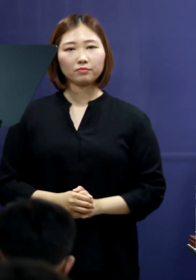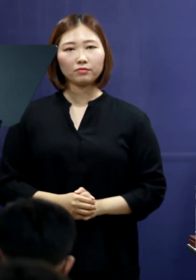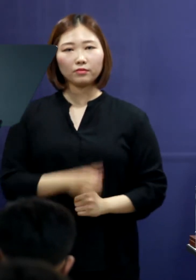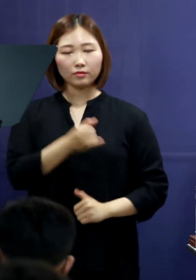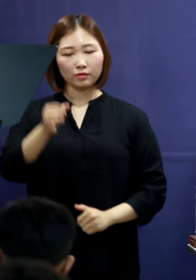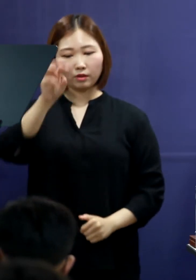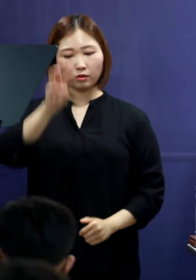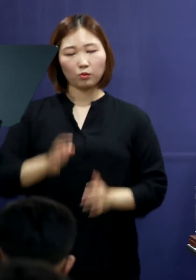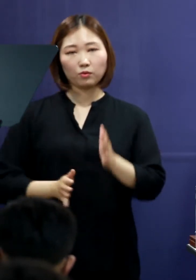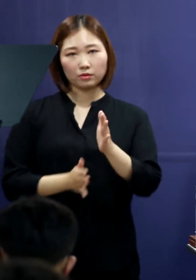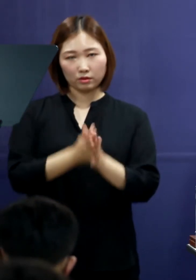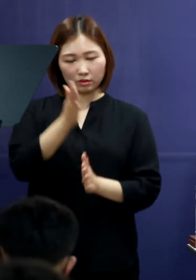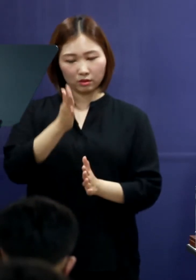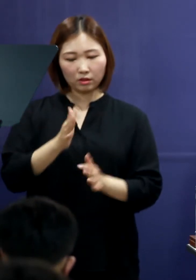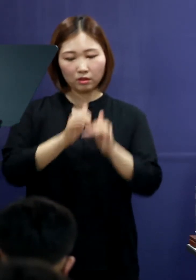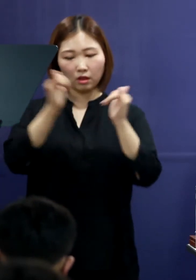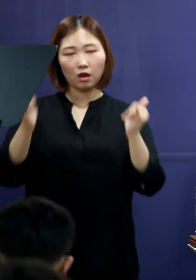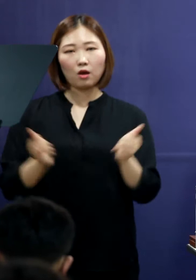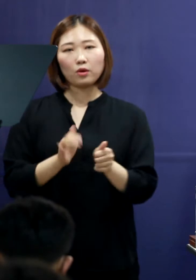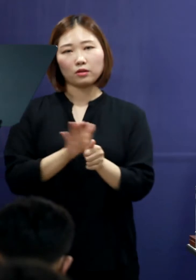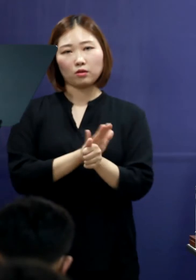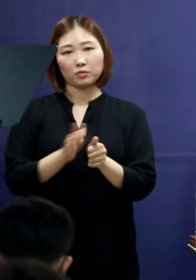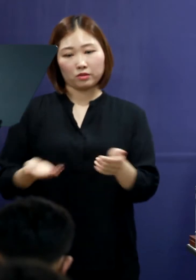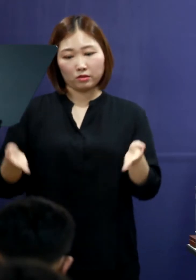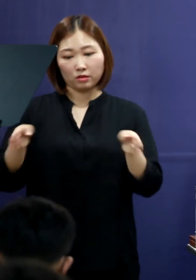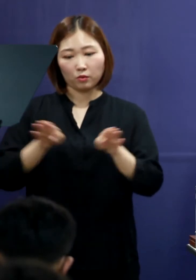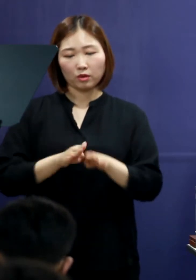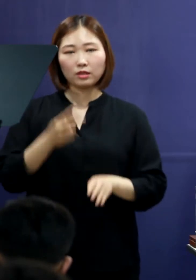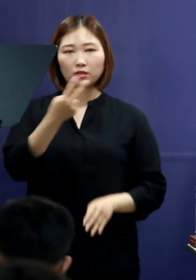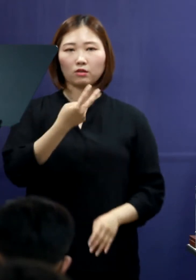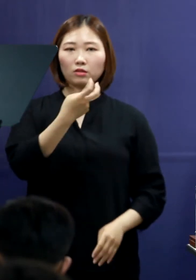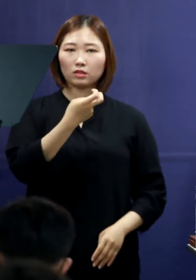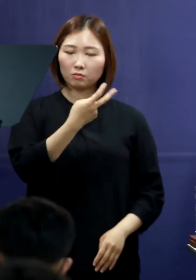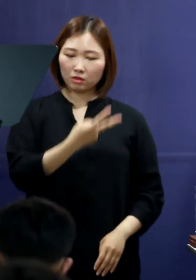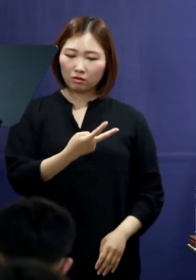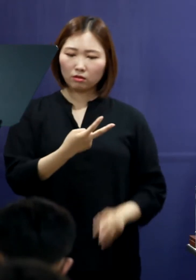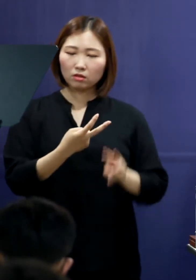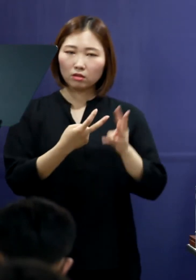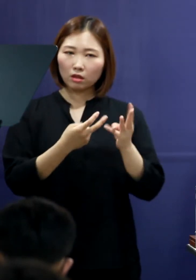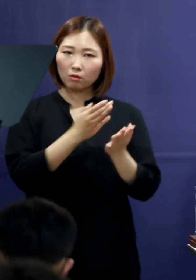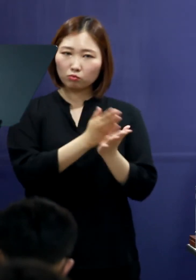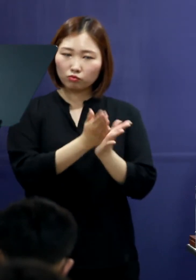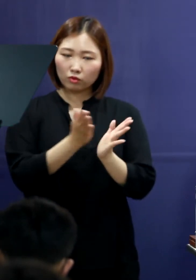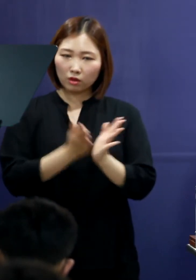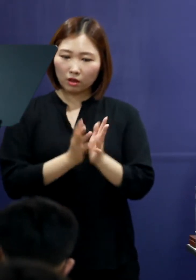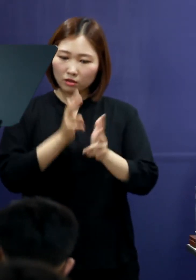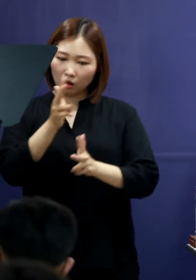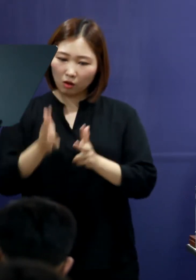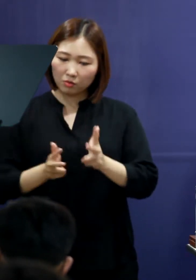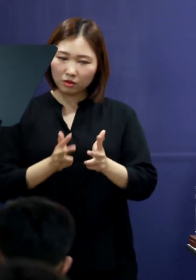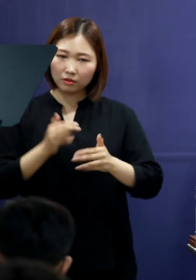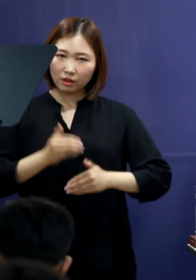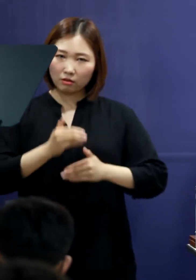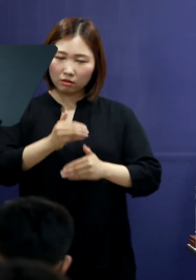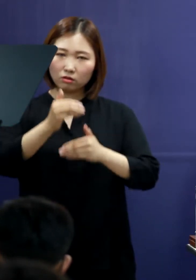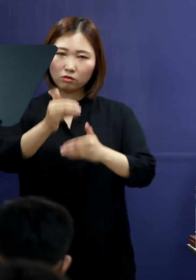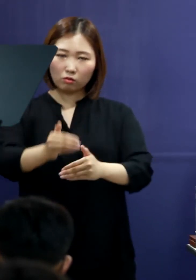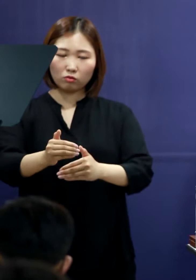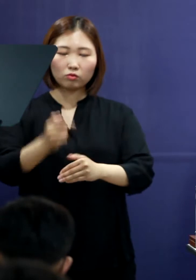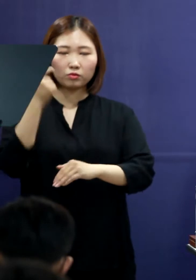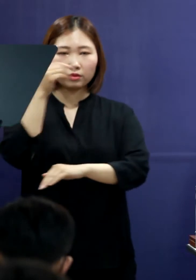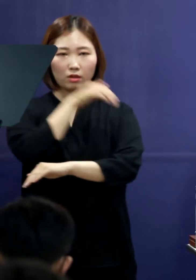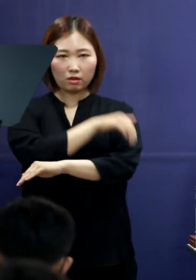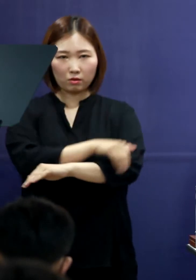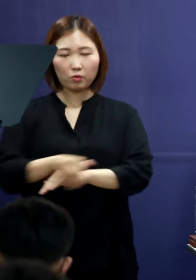시 사회서비스원은 2022년까지 3개 분야 12개 사업을 단계적으로 수행하겠다는